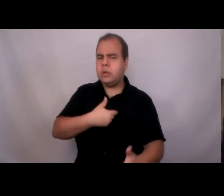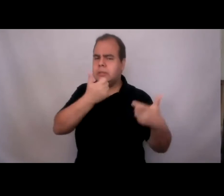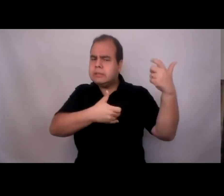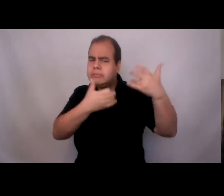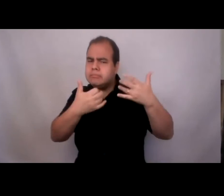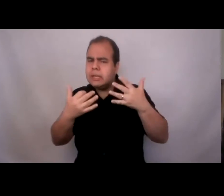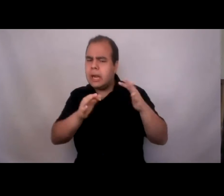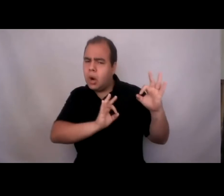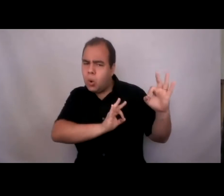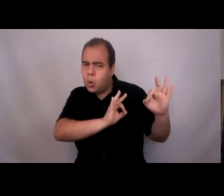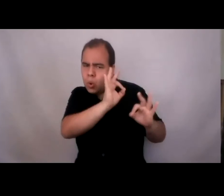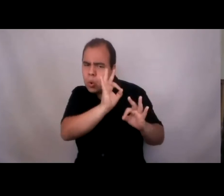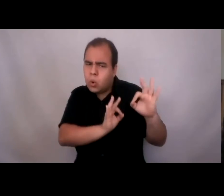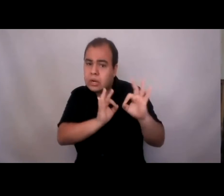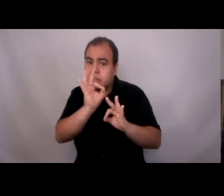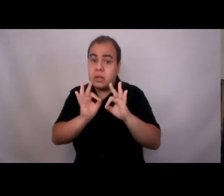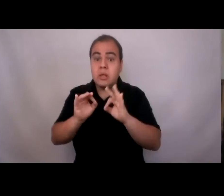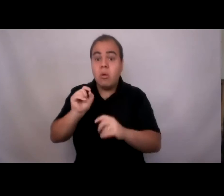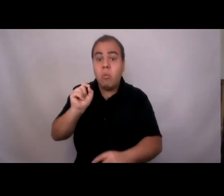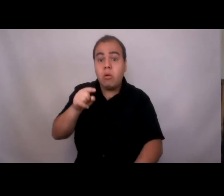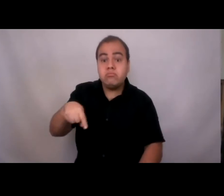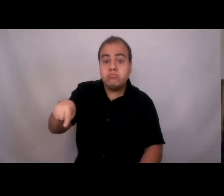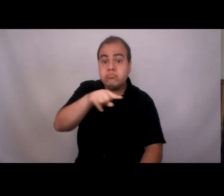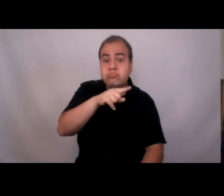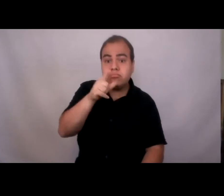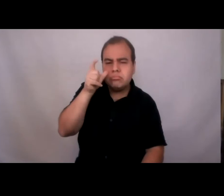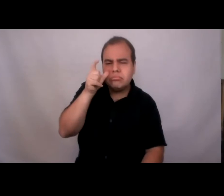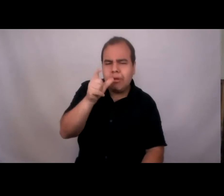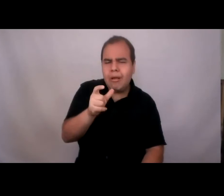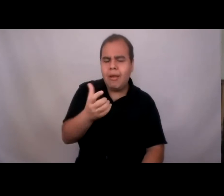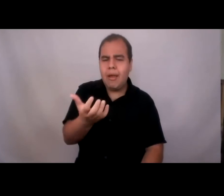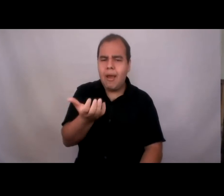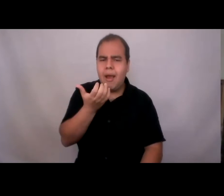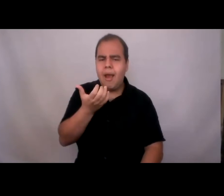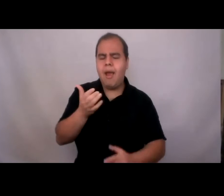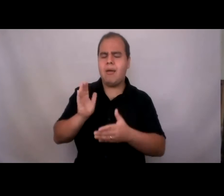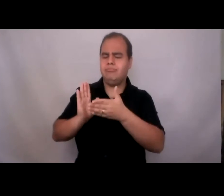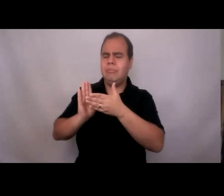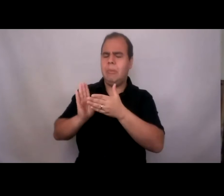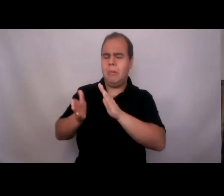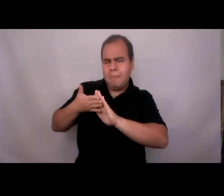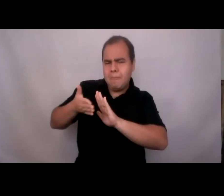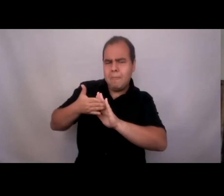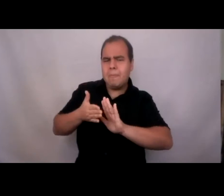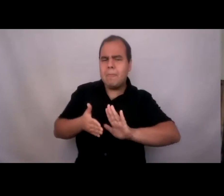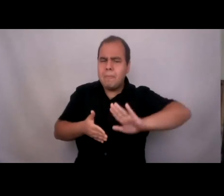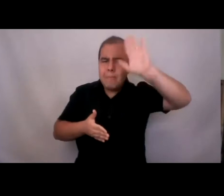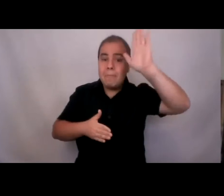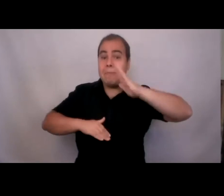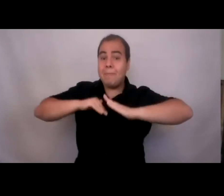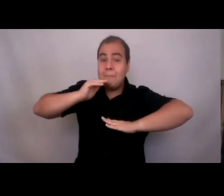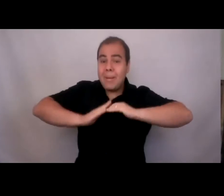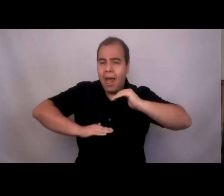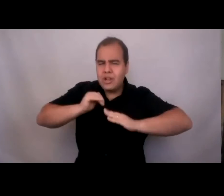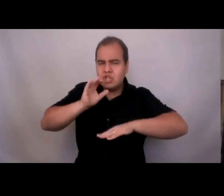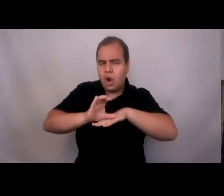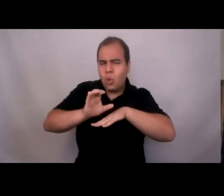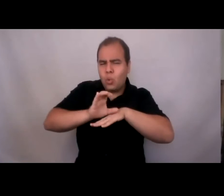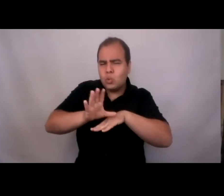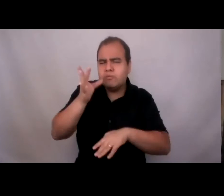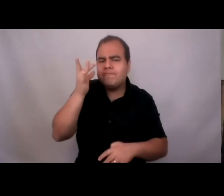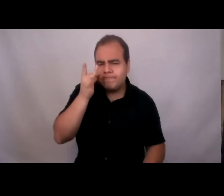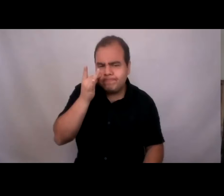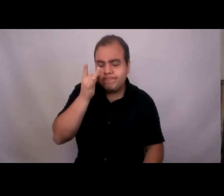organização para quem tiver interesse de se candidatar à participação da parte prática. Né? Como a gente